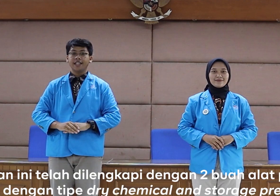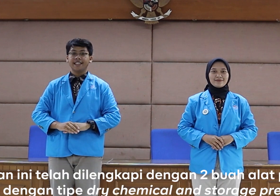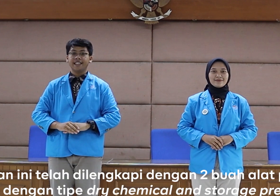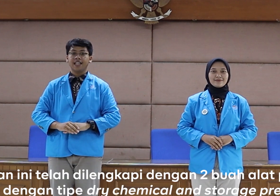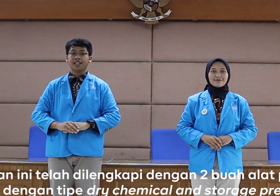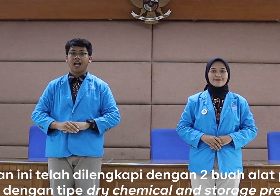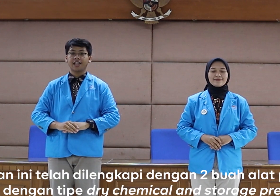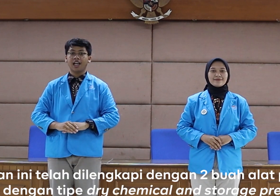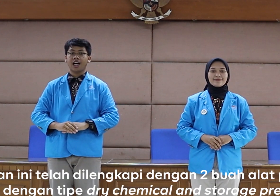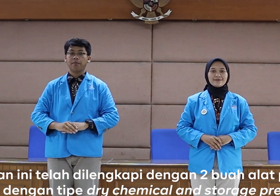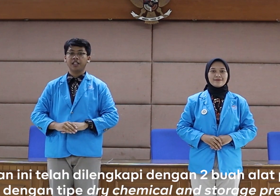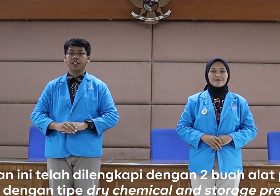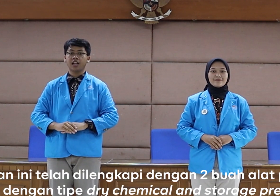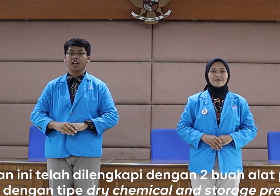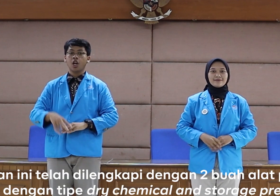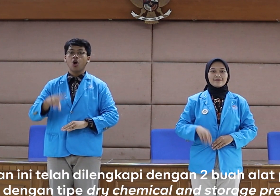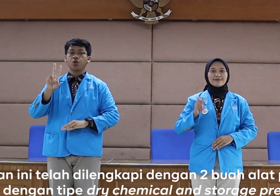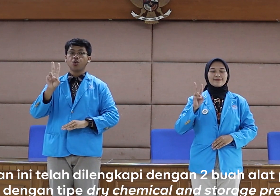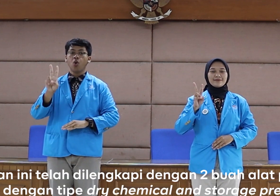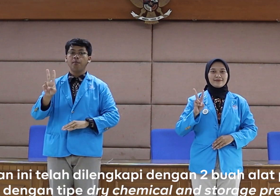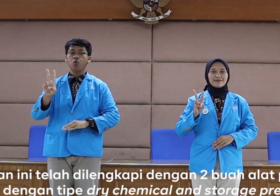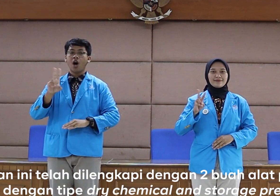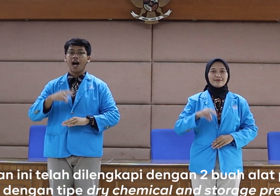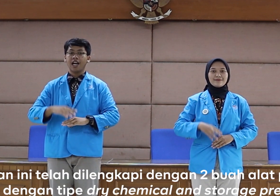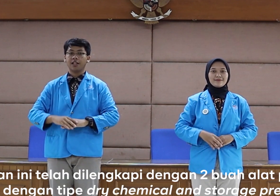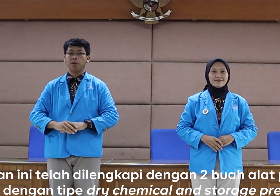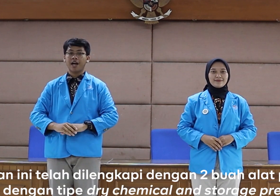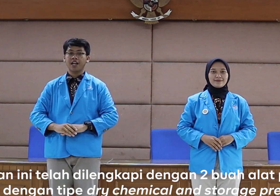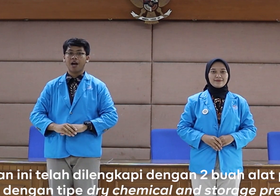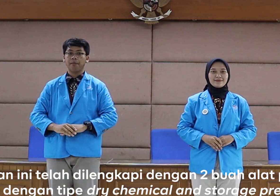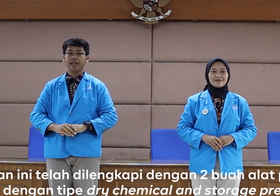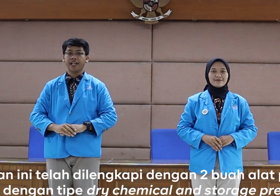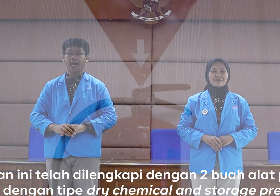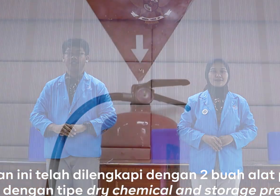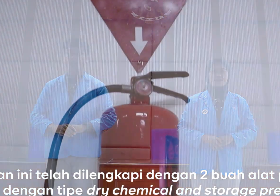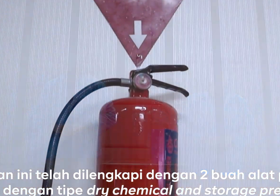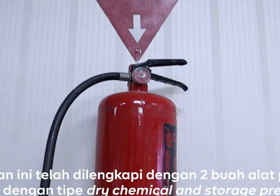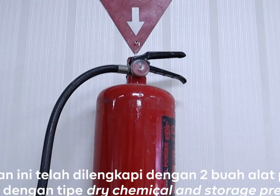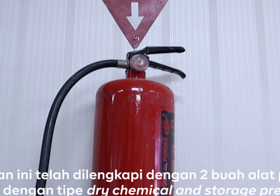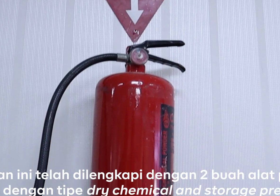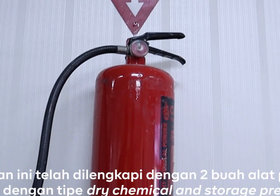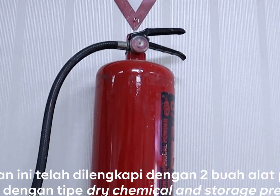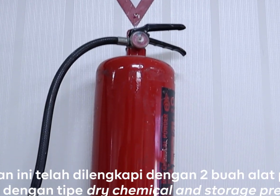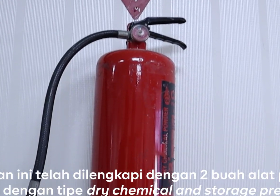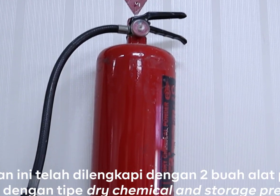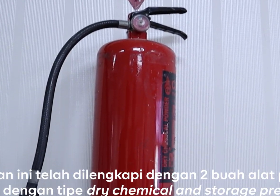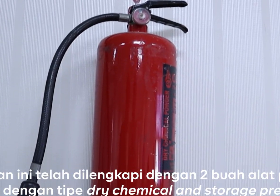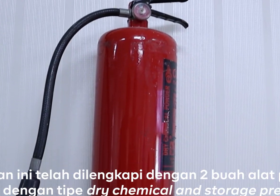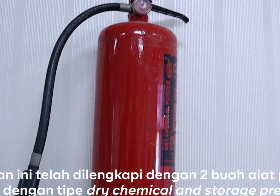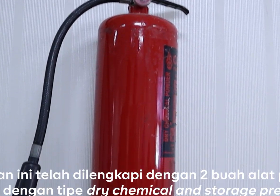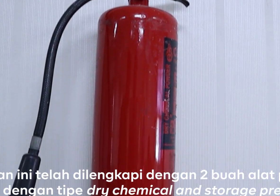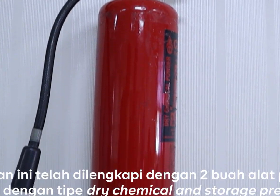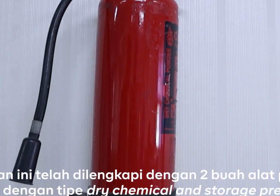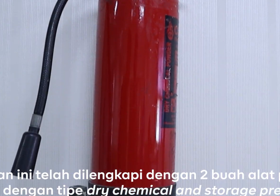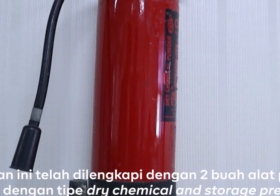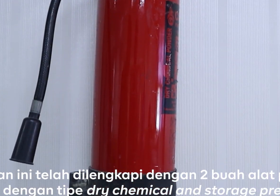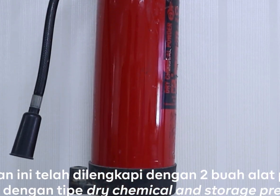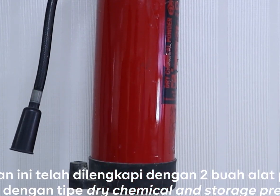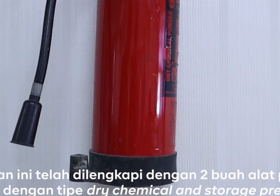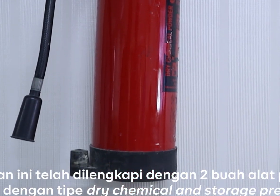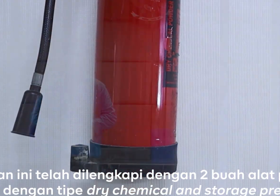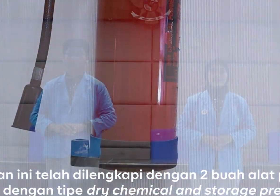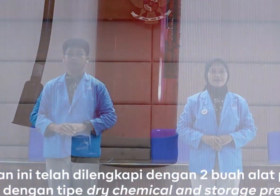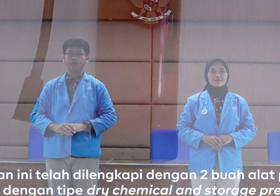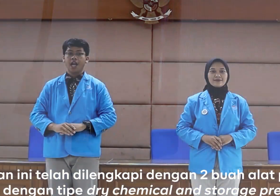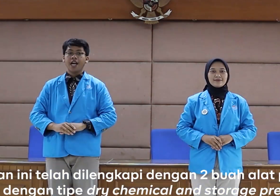ruangan ini telah dilengkapi dengan dua buah alat pemadam api ringan dengan tipe dry chemical and